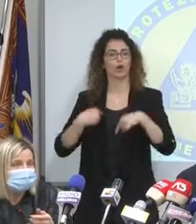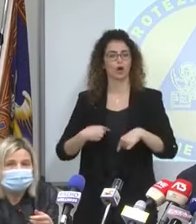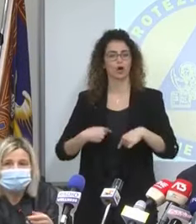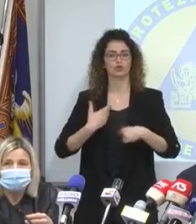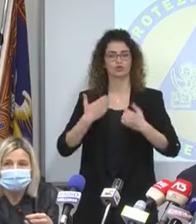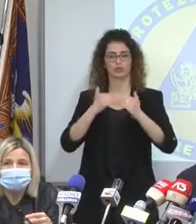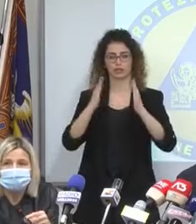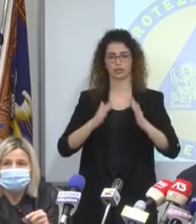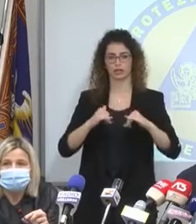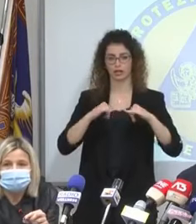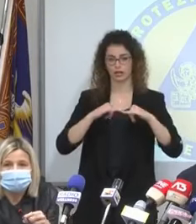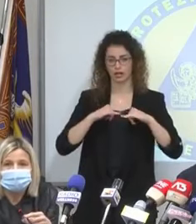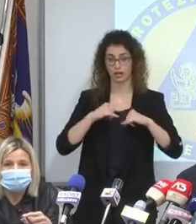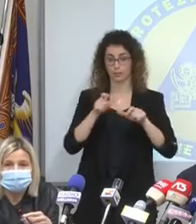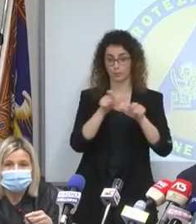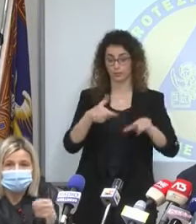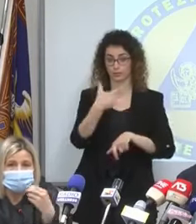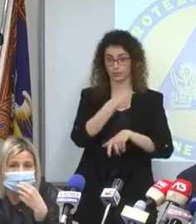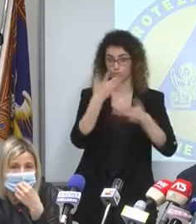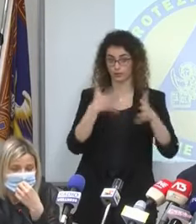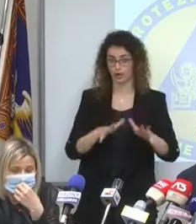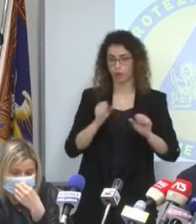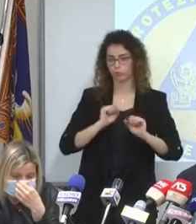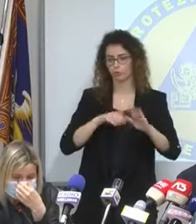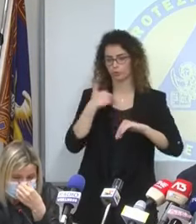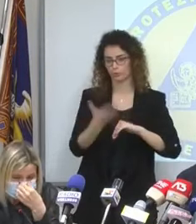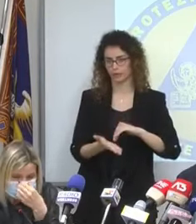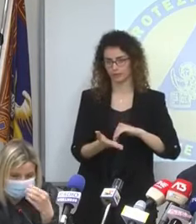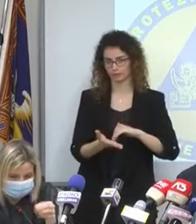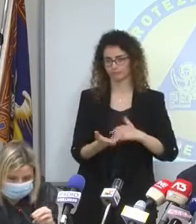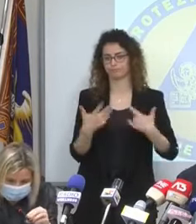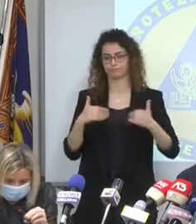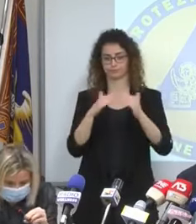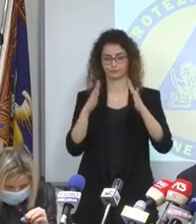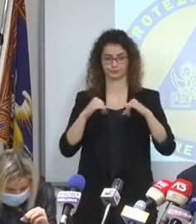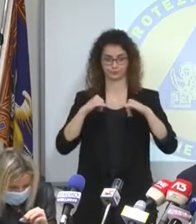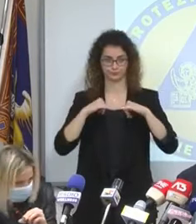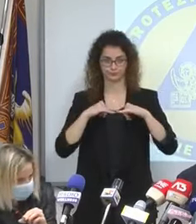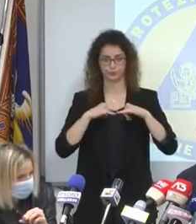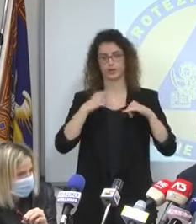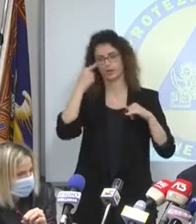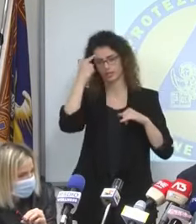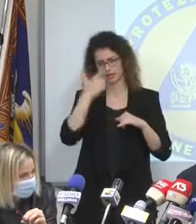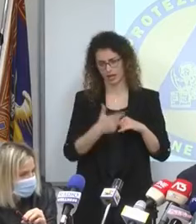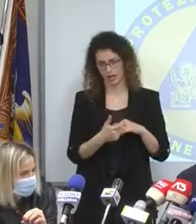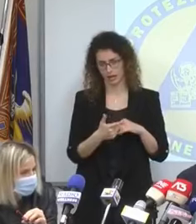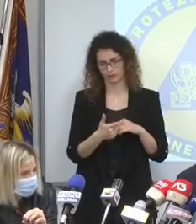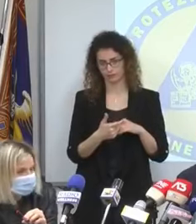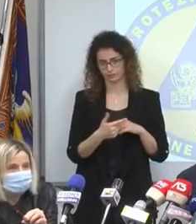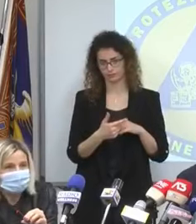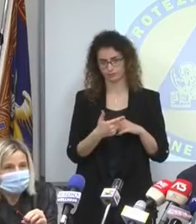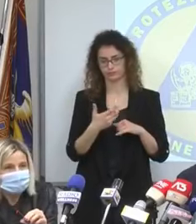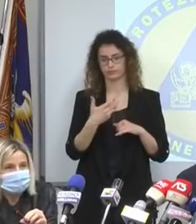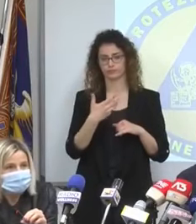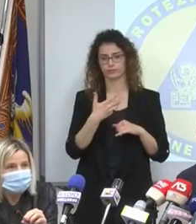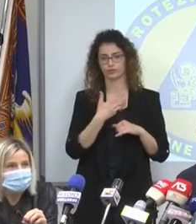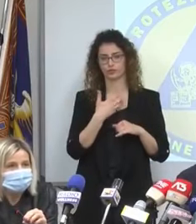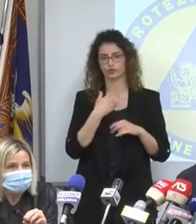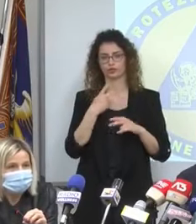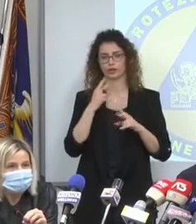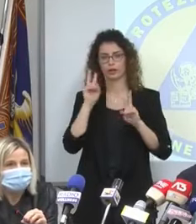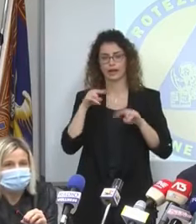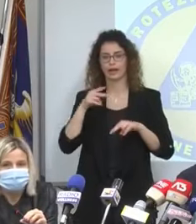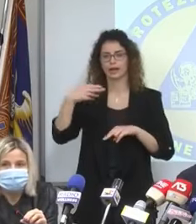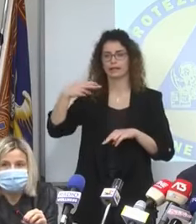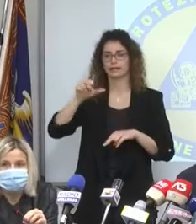con le strutture, con le persone vaccinate possiamo superare. Allora le strutture che voi sapete hanno visite dei NAS